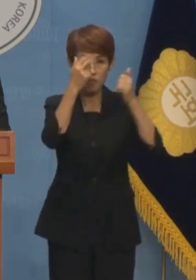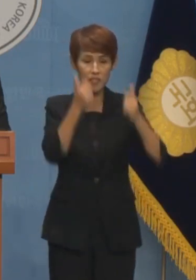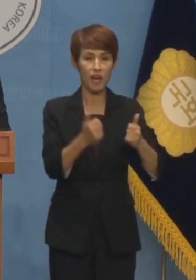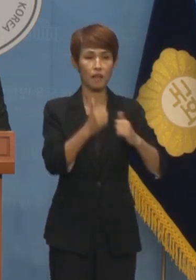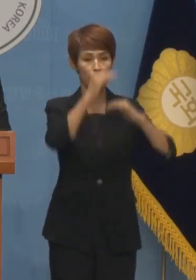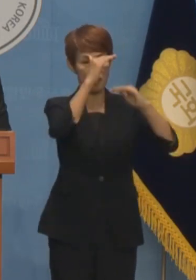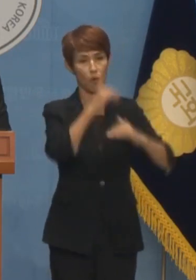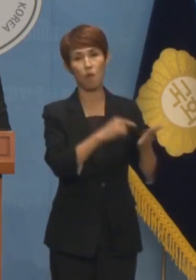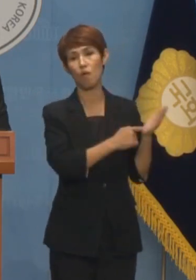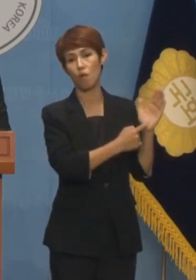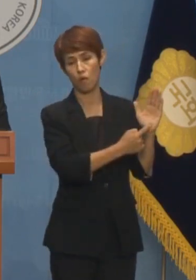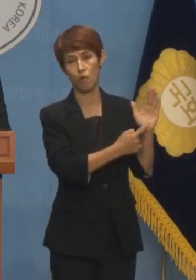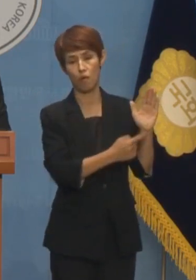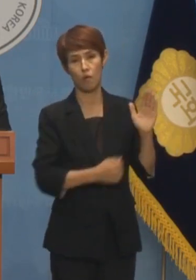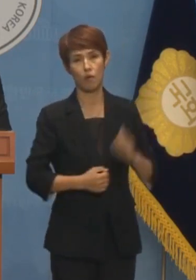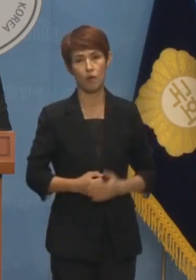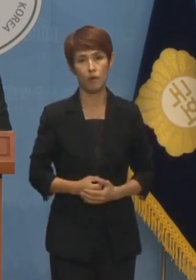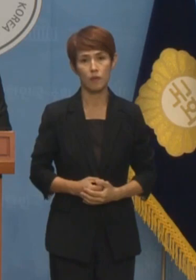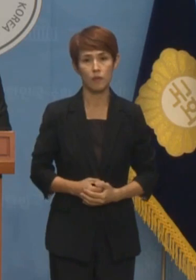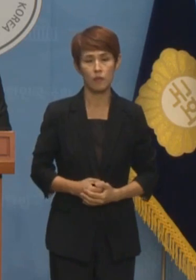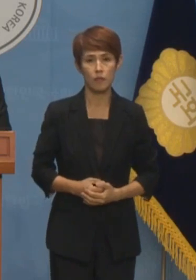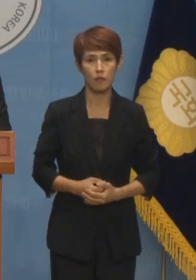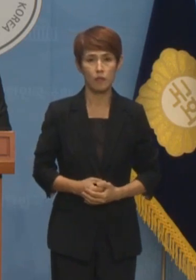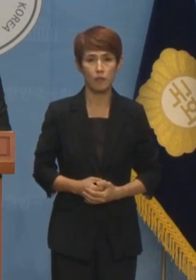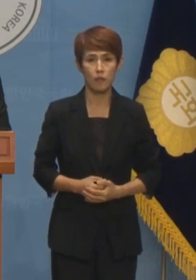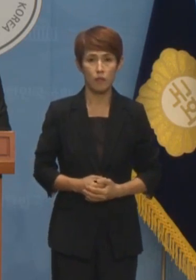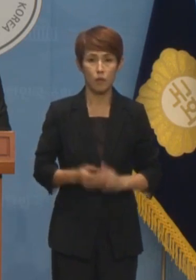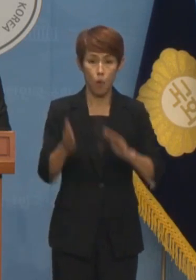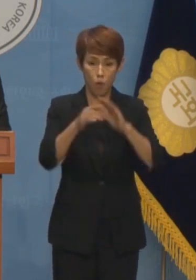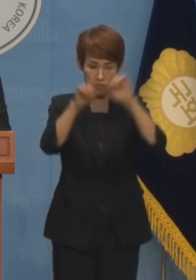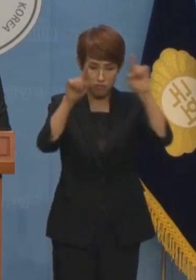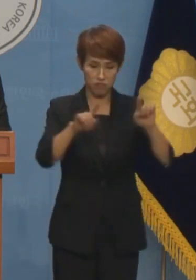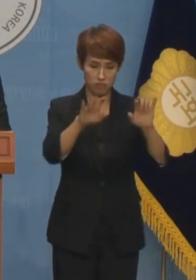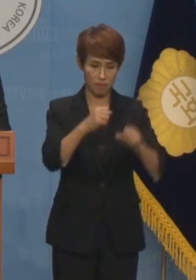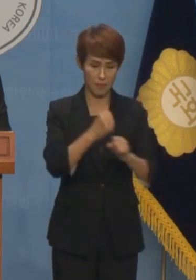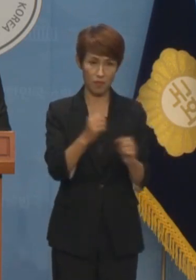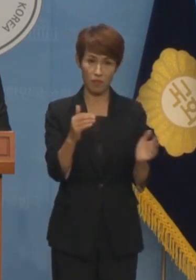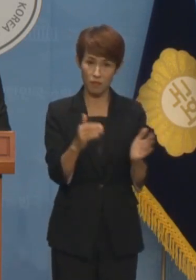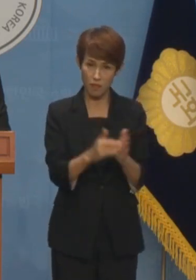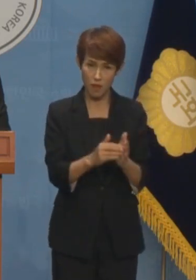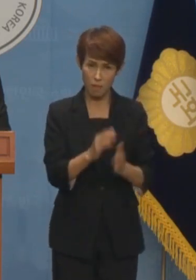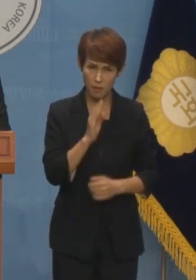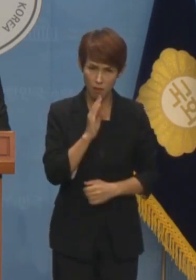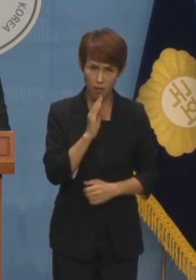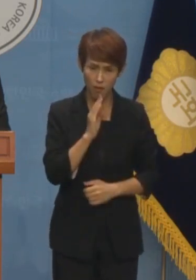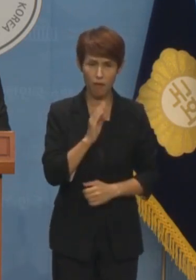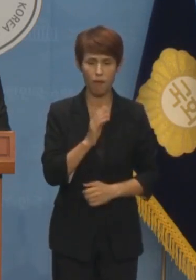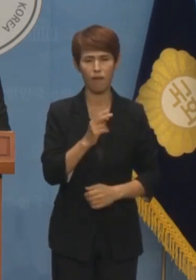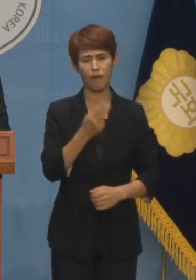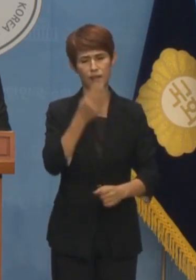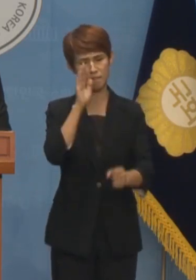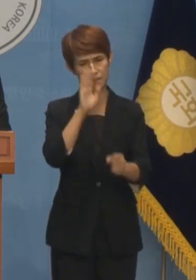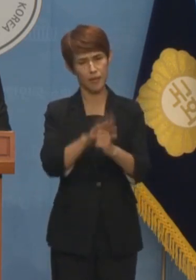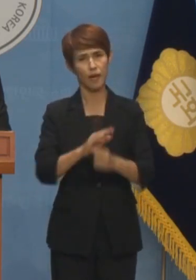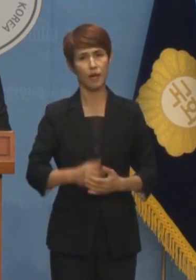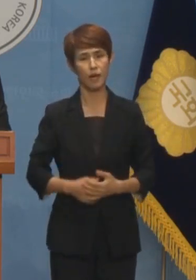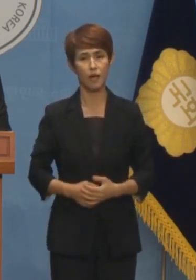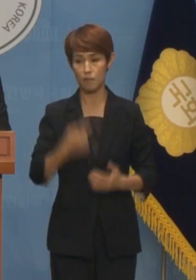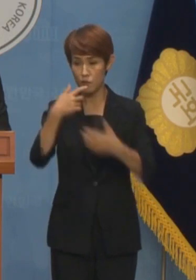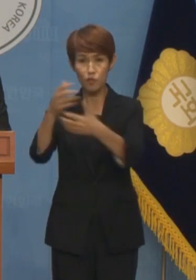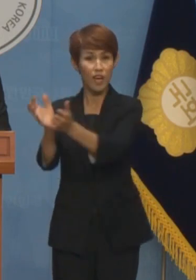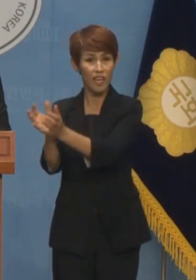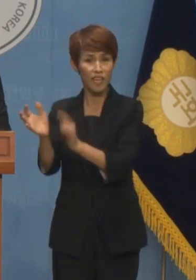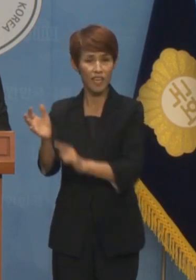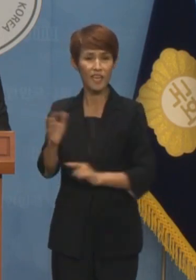공소 내용이라고 합니다. 공소장을 이렇게 작성했다는 것이 사실이라면 어처구니가 없습니다.